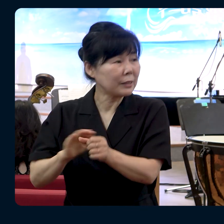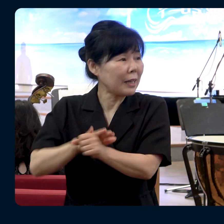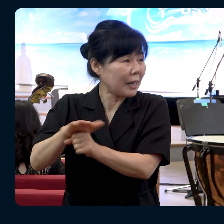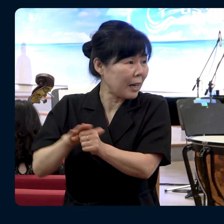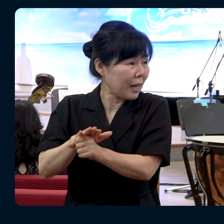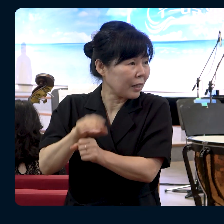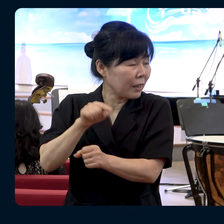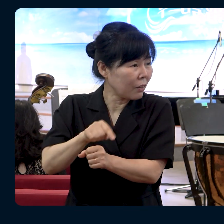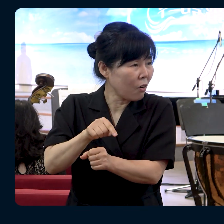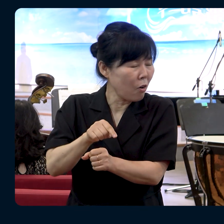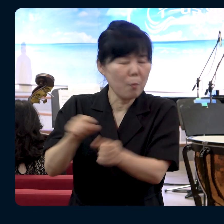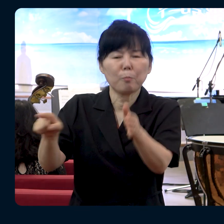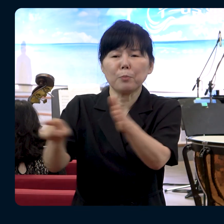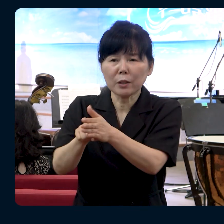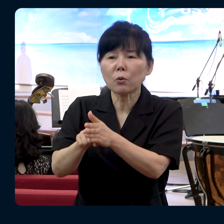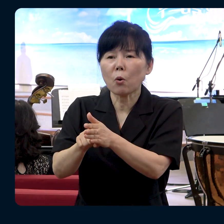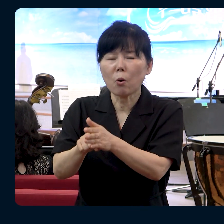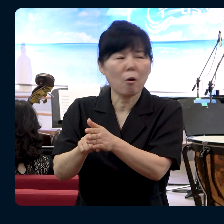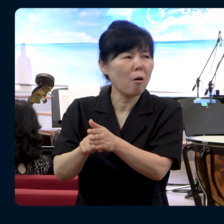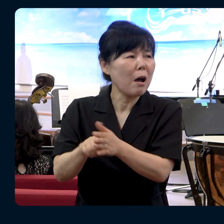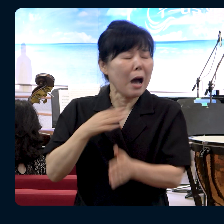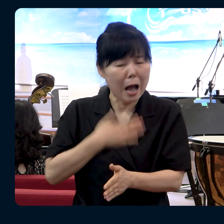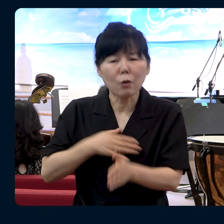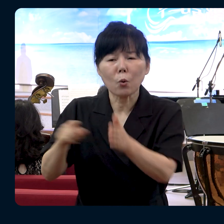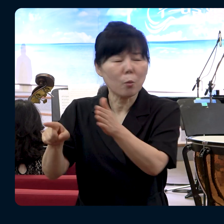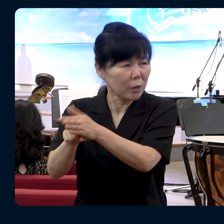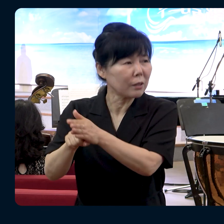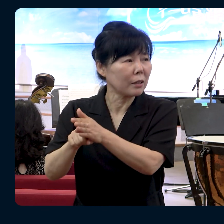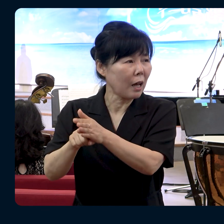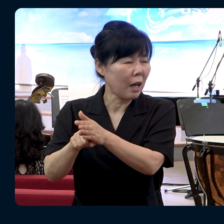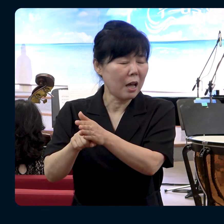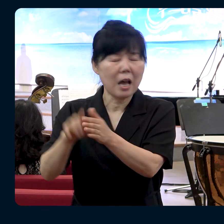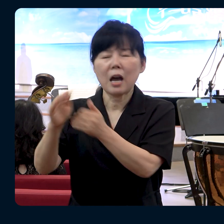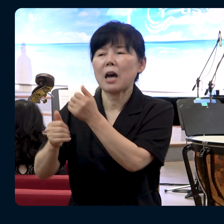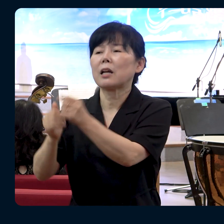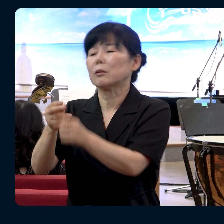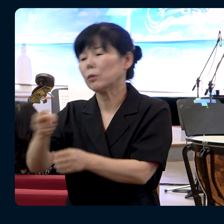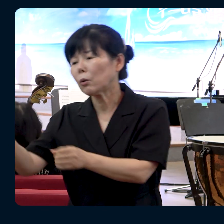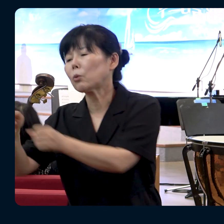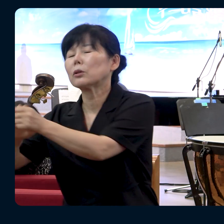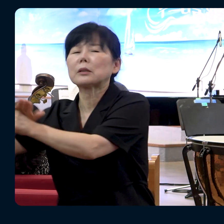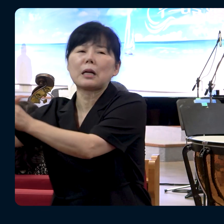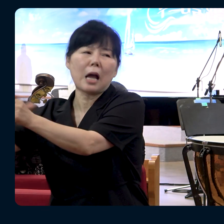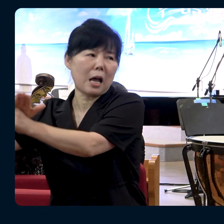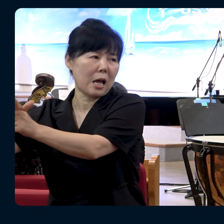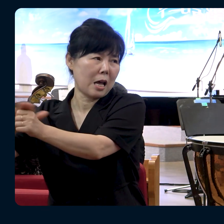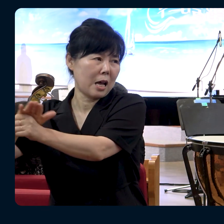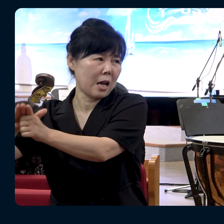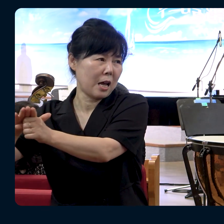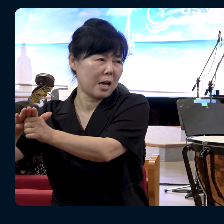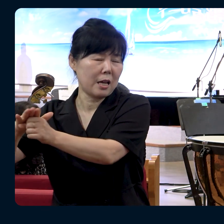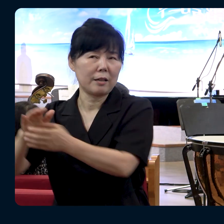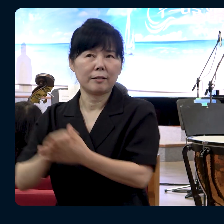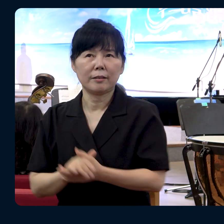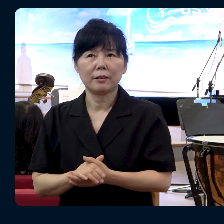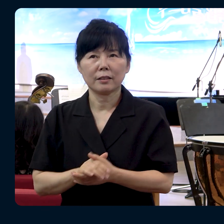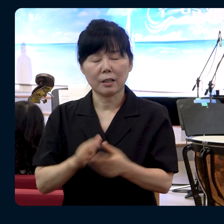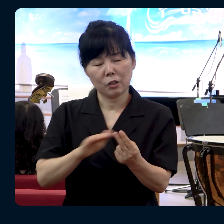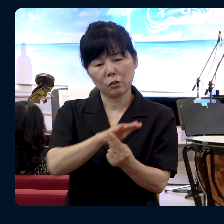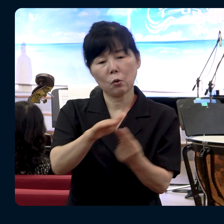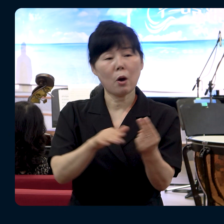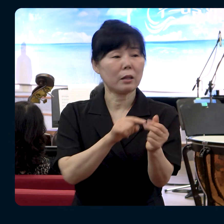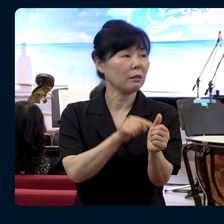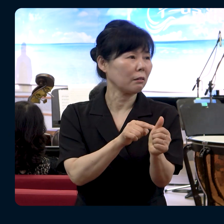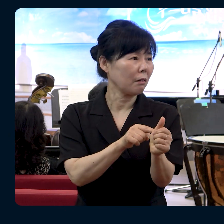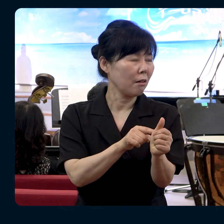우리가 알고 믿었다. 하나님은 사랑이시라, 이렇게 말합니다. 하나님은 사랑이시라. 그 얘기를 지금